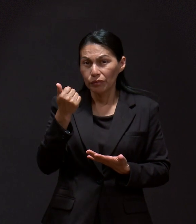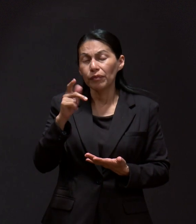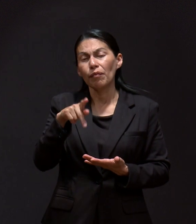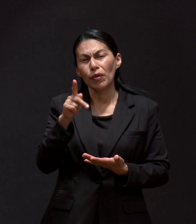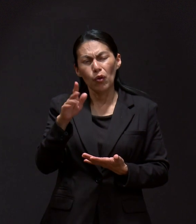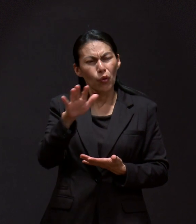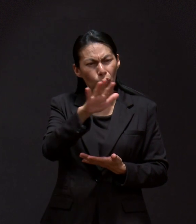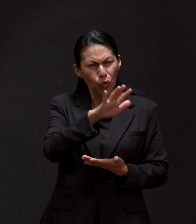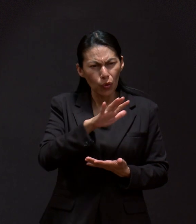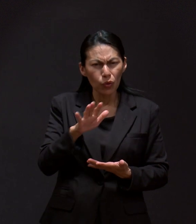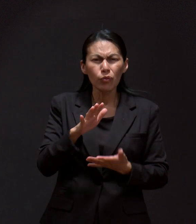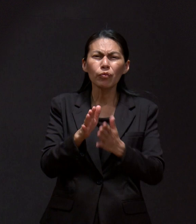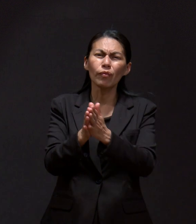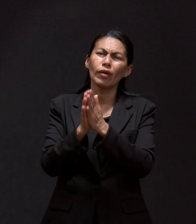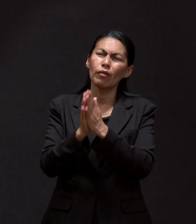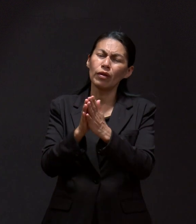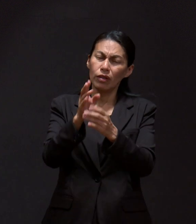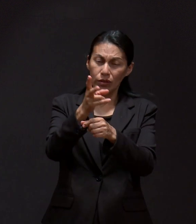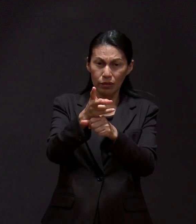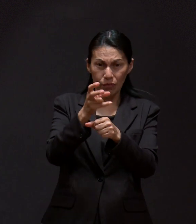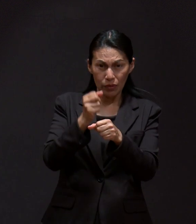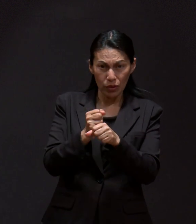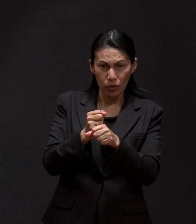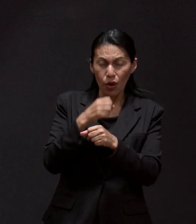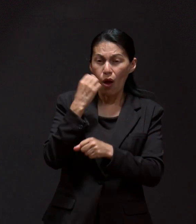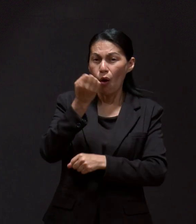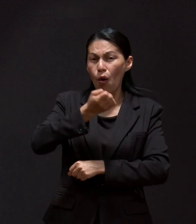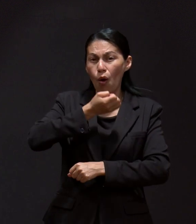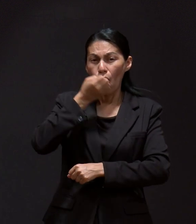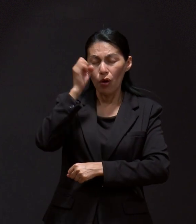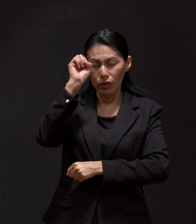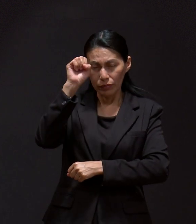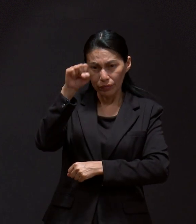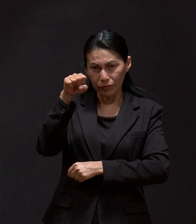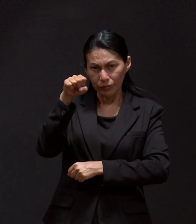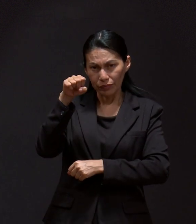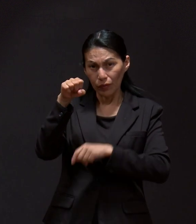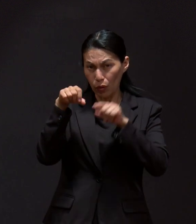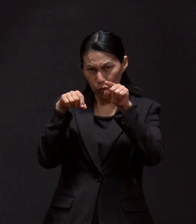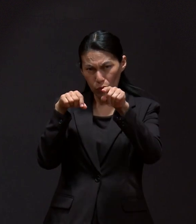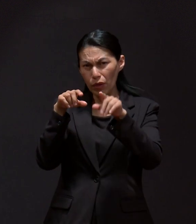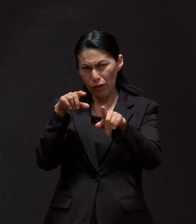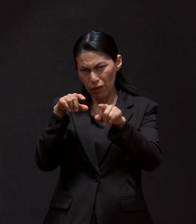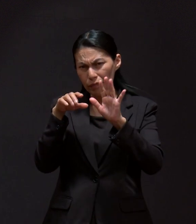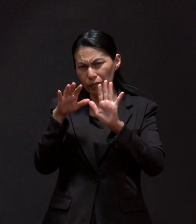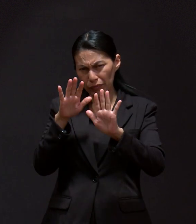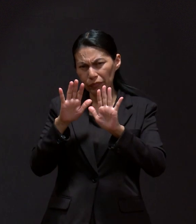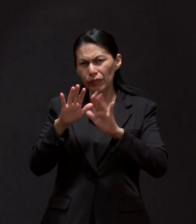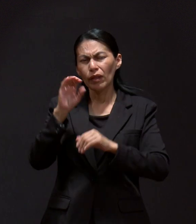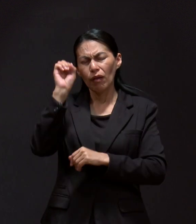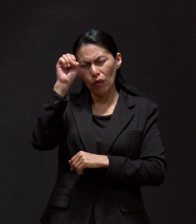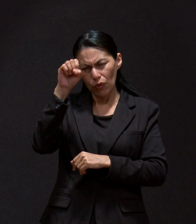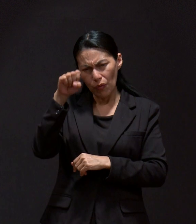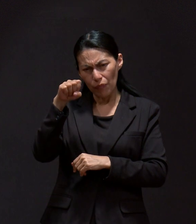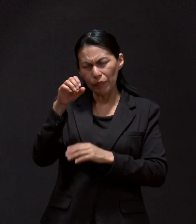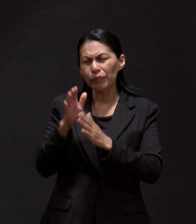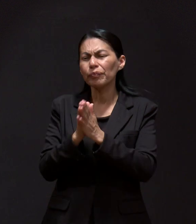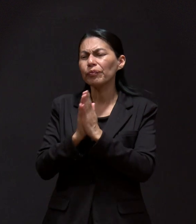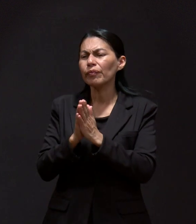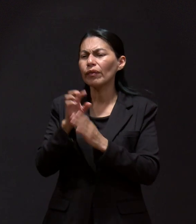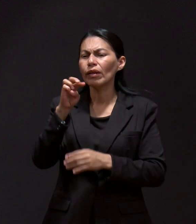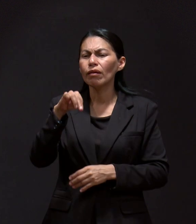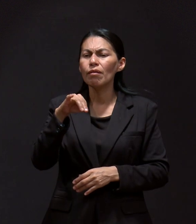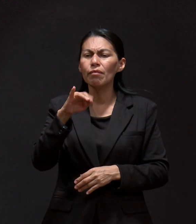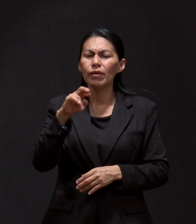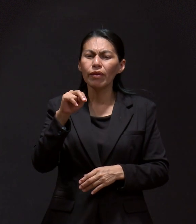pero todos les invito a que podamos inclinar el rostro allá donde estás y lo voy a pedir a